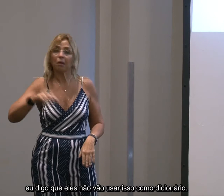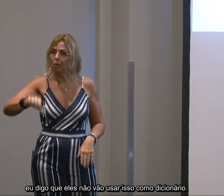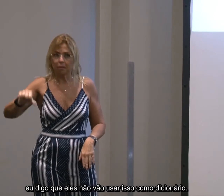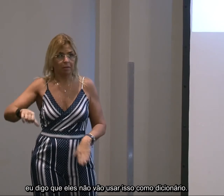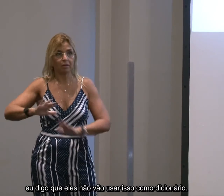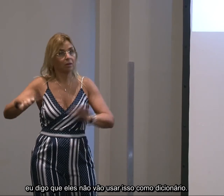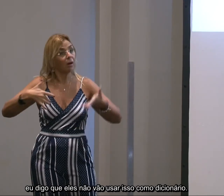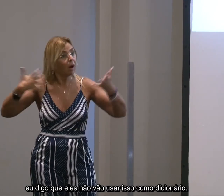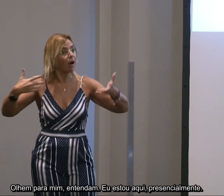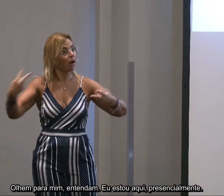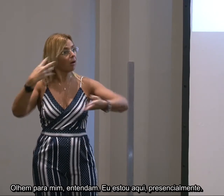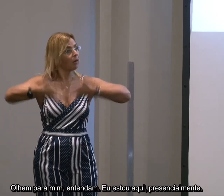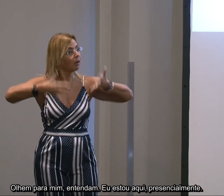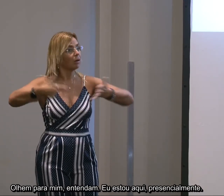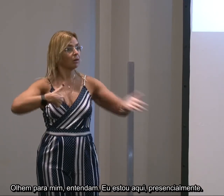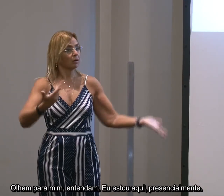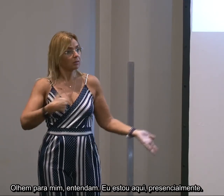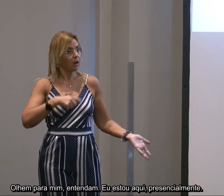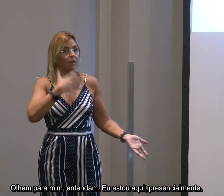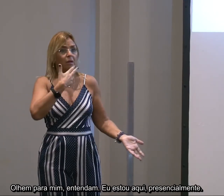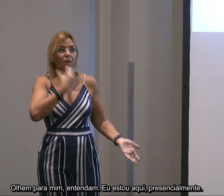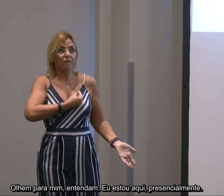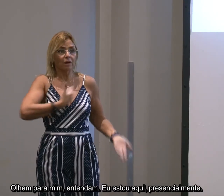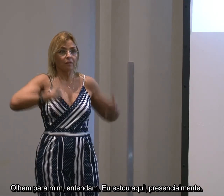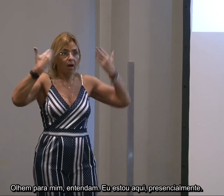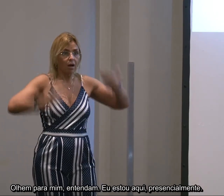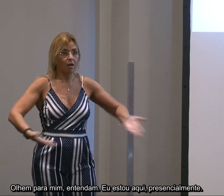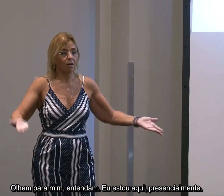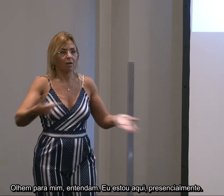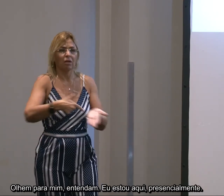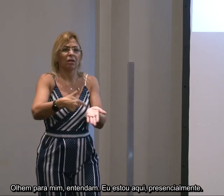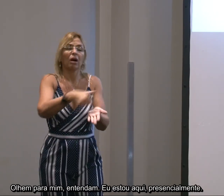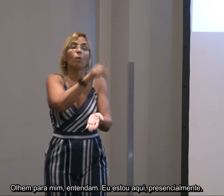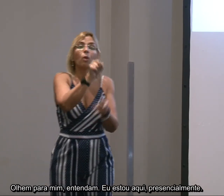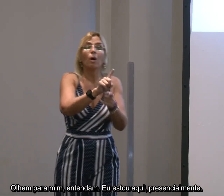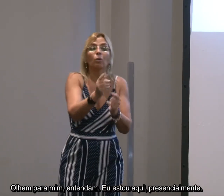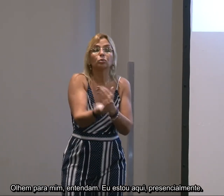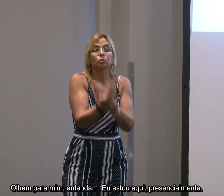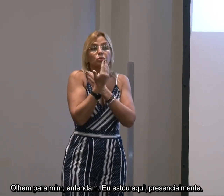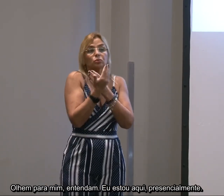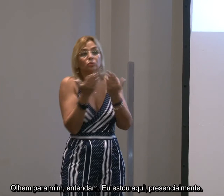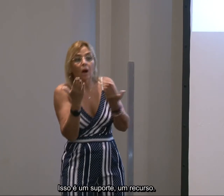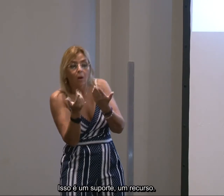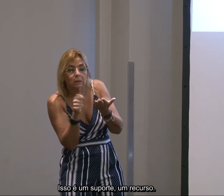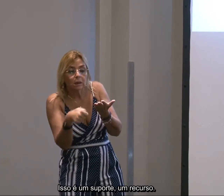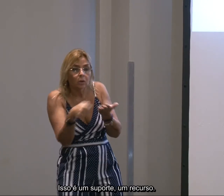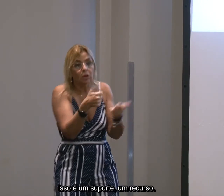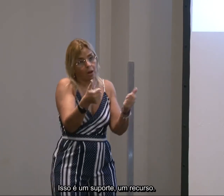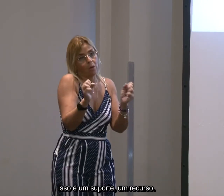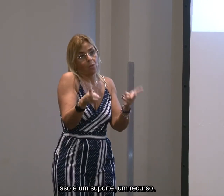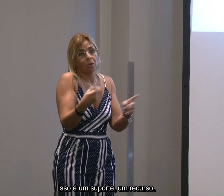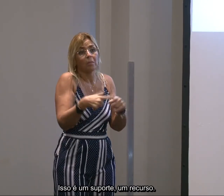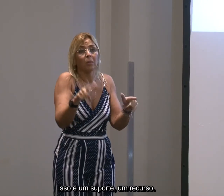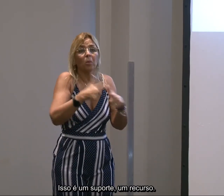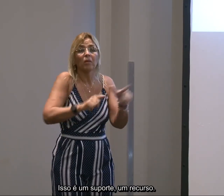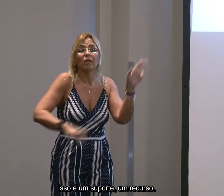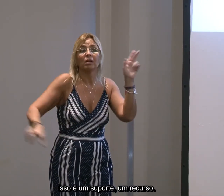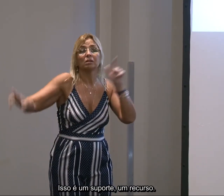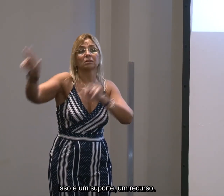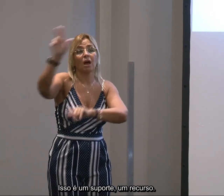isso como dicionário, porque é extremamente, olhem para mim, entendem, eu estou aqui presencialmente, isso é um suporte, isso é um recurso,